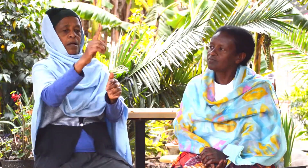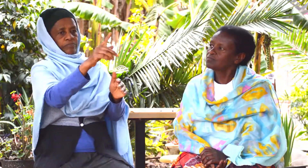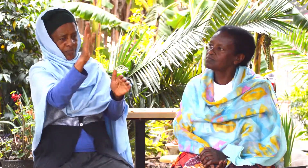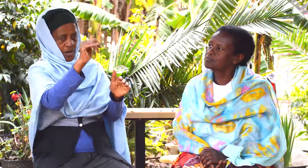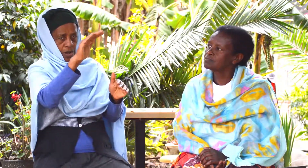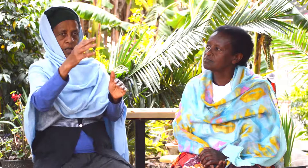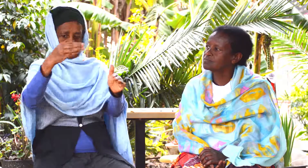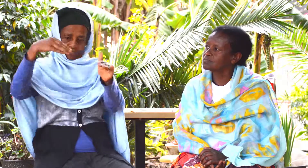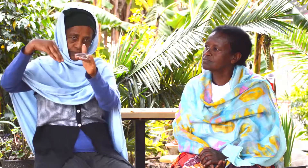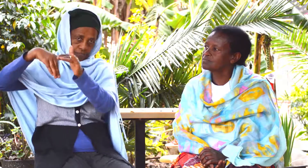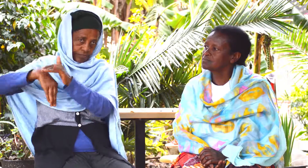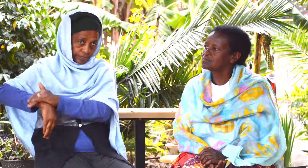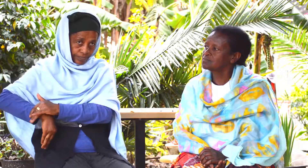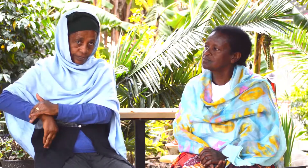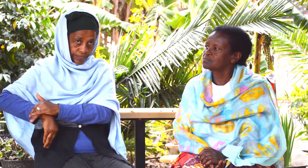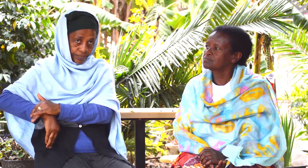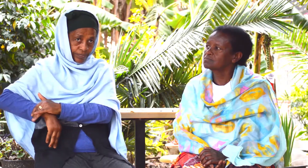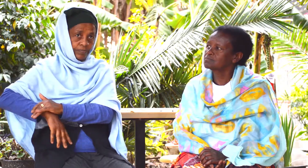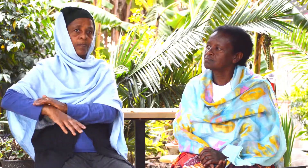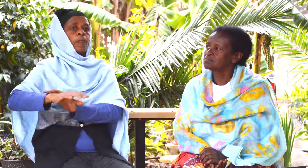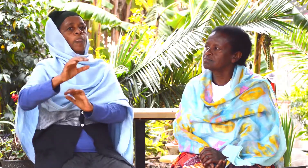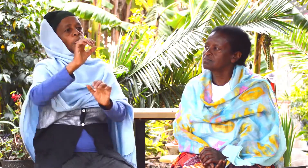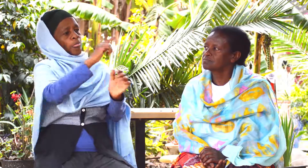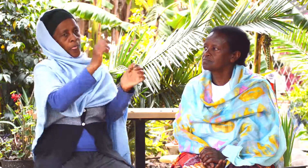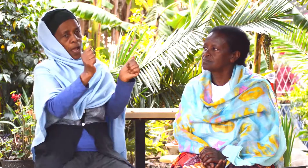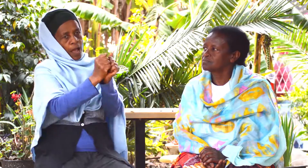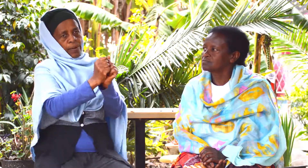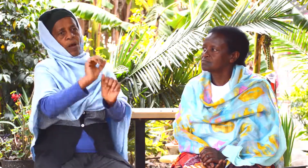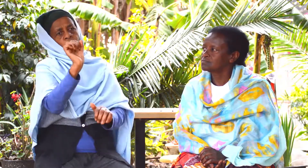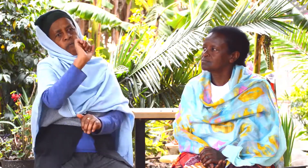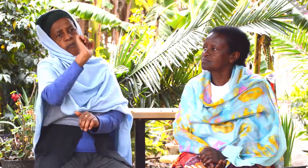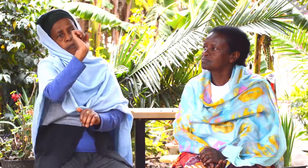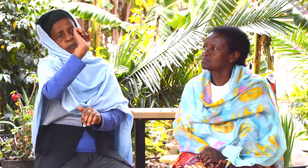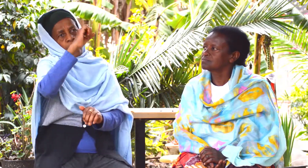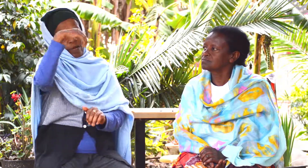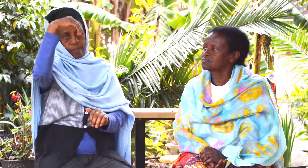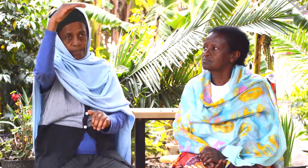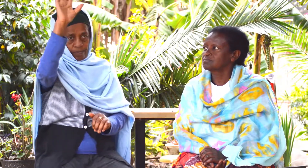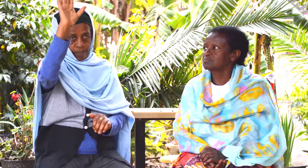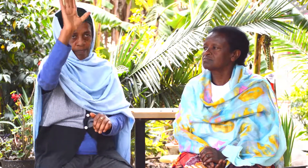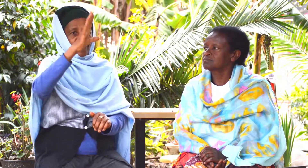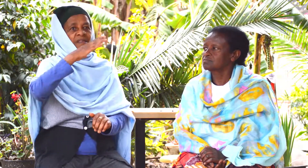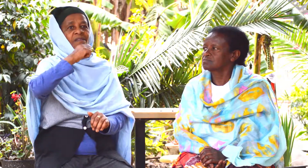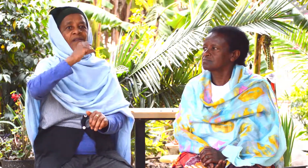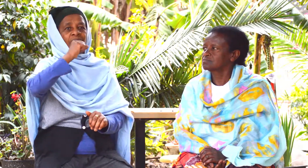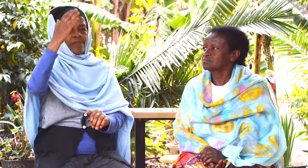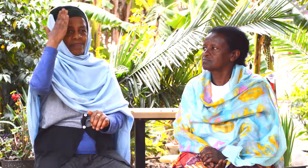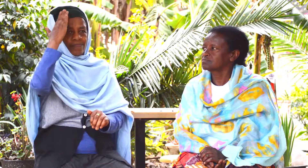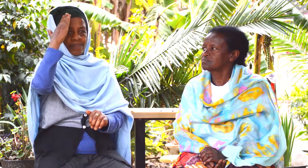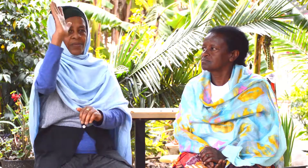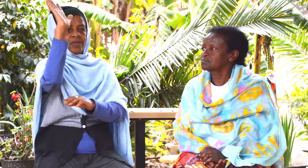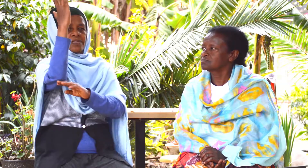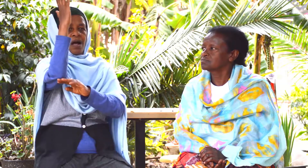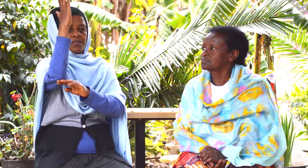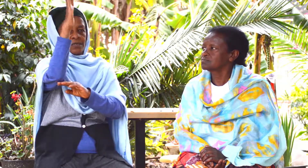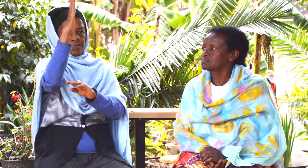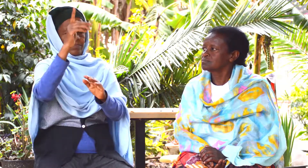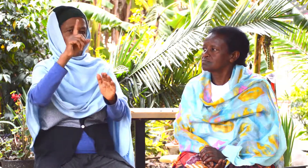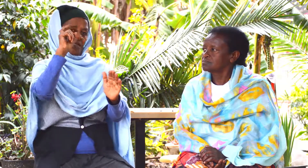አዎ ያኔ ከክፍል አስጠርቶ At that time, በመኪና ይዟት ሄደ። he called her from the classroom and he took her with a car. When they reached